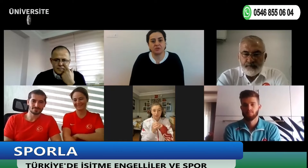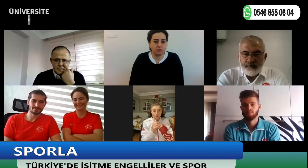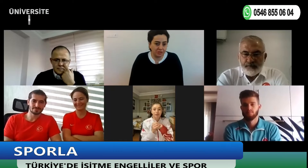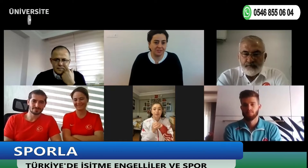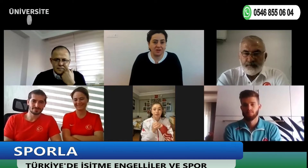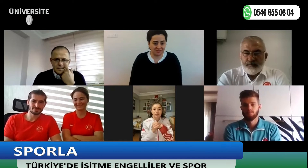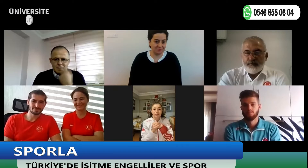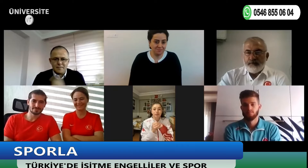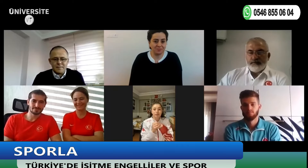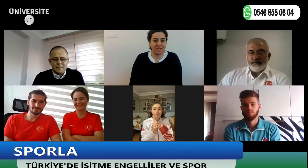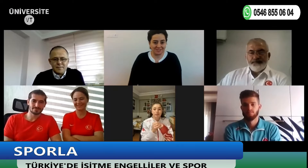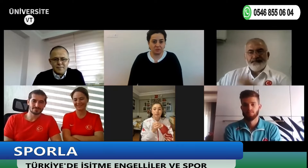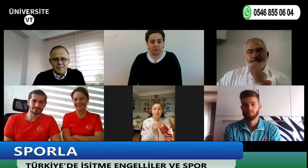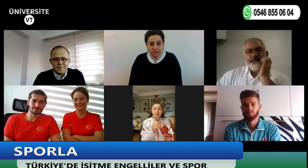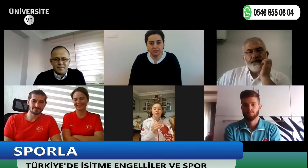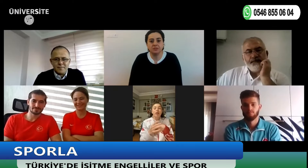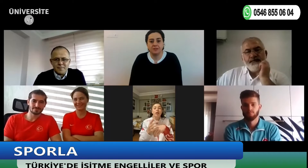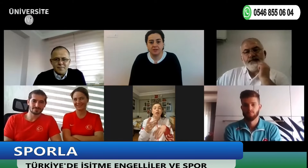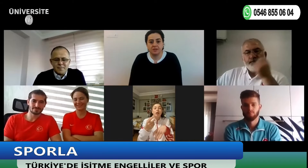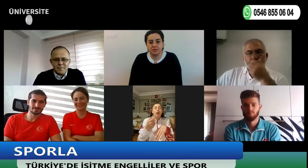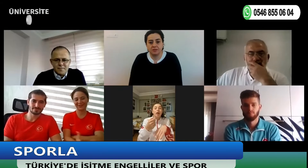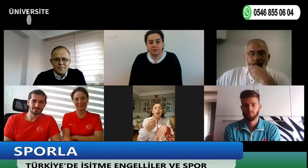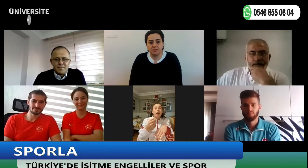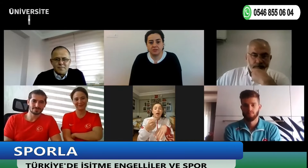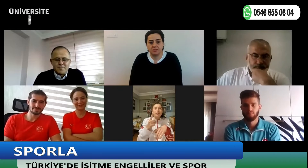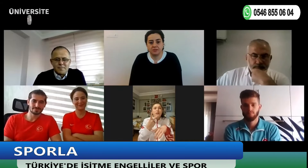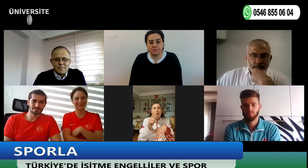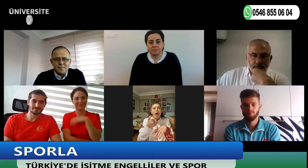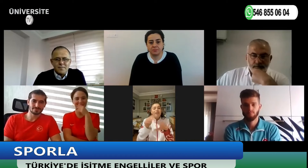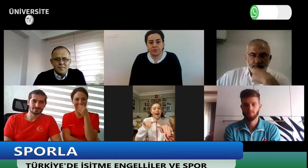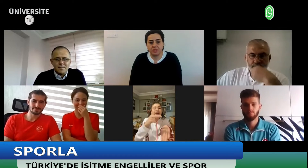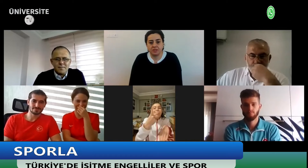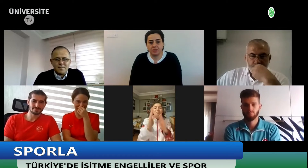yapan kişiler ödüllerini aldım bireysel olarak.